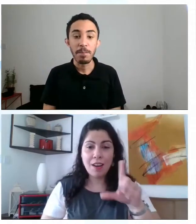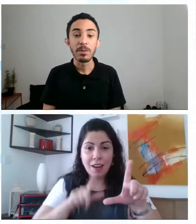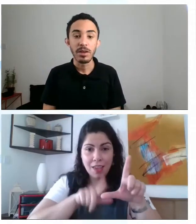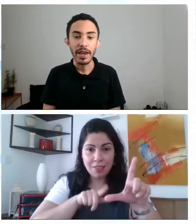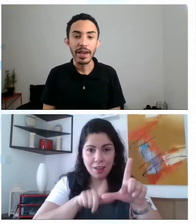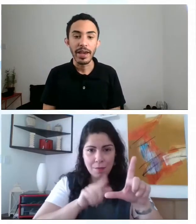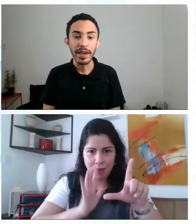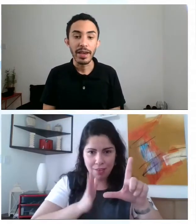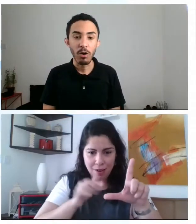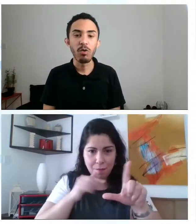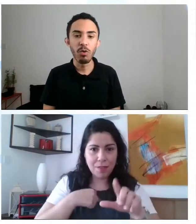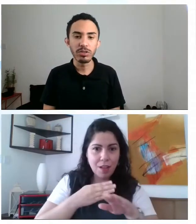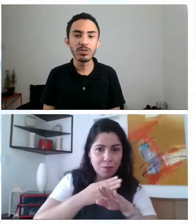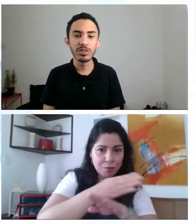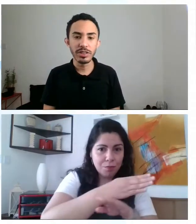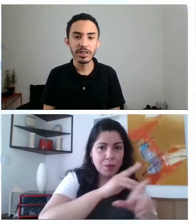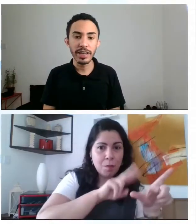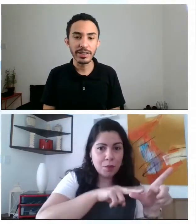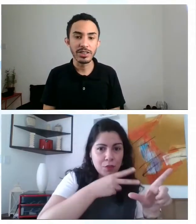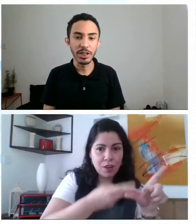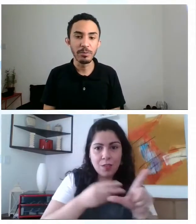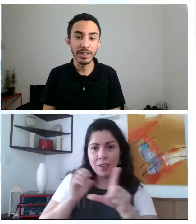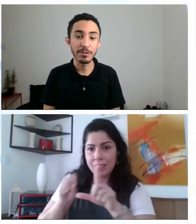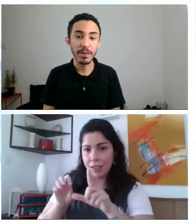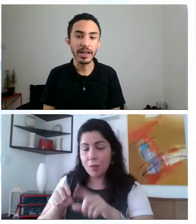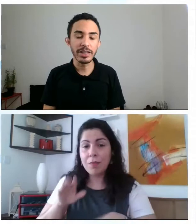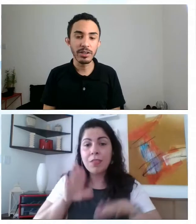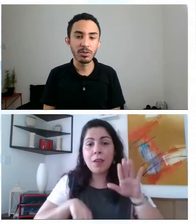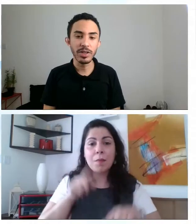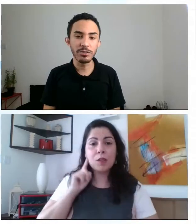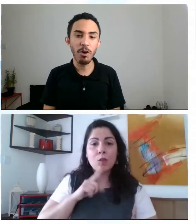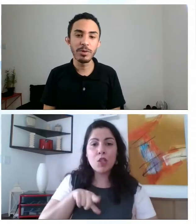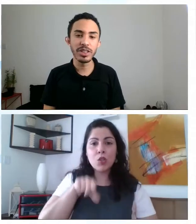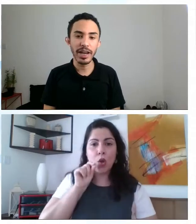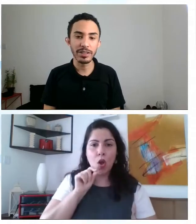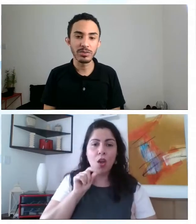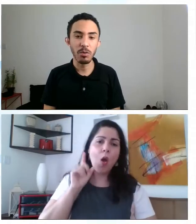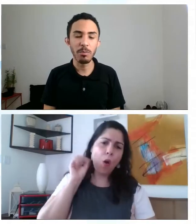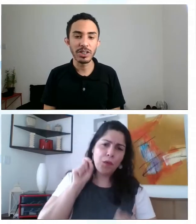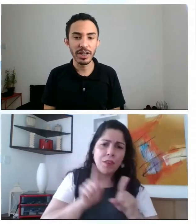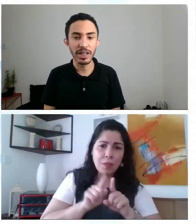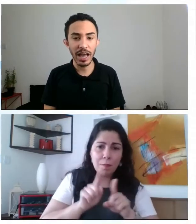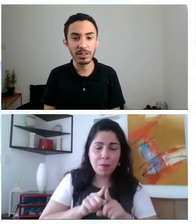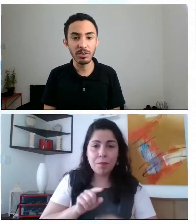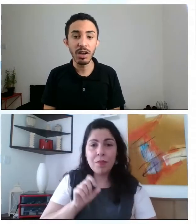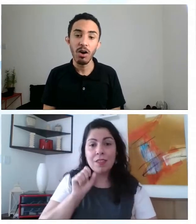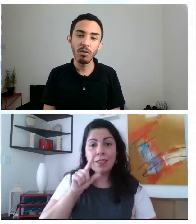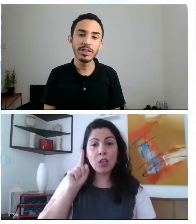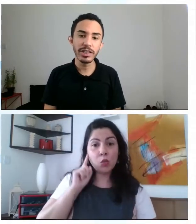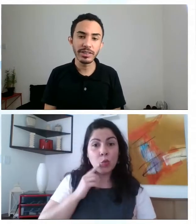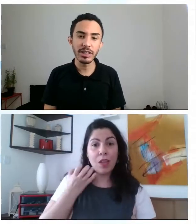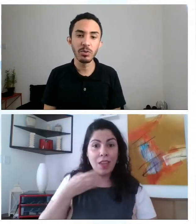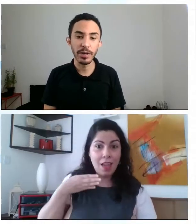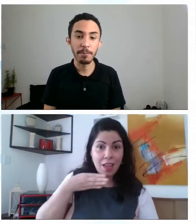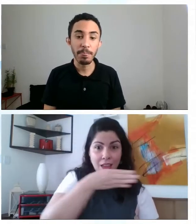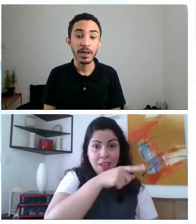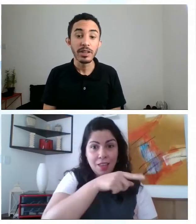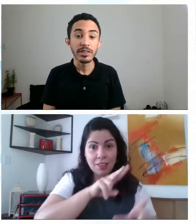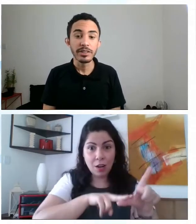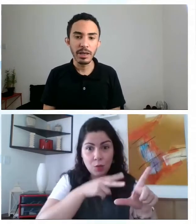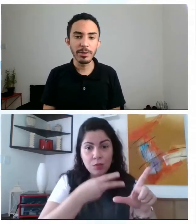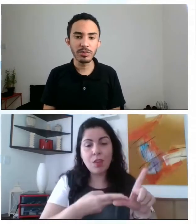Então, o curso de Letras Libras, ele tem duas formas de ingresso, o bacharelado ou